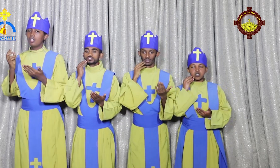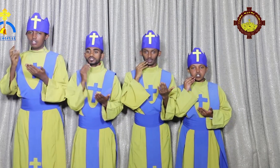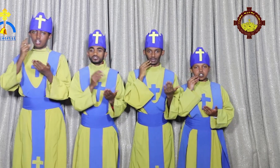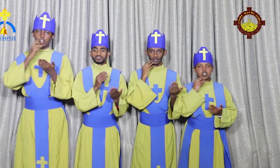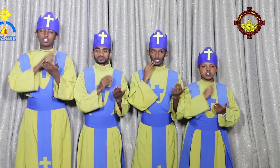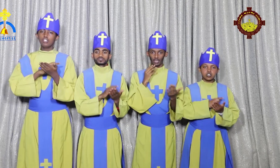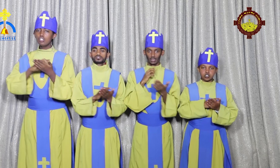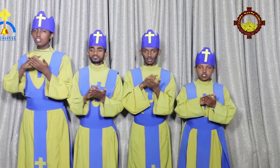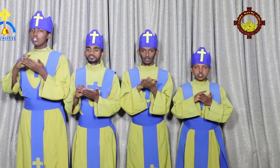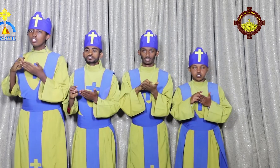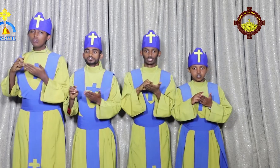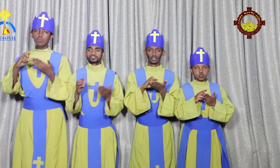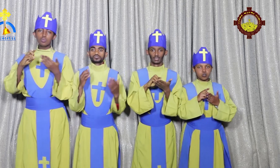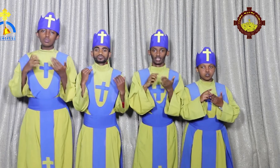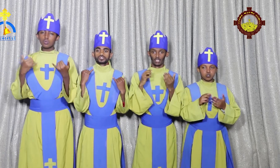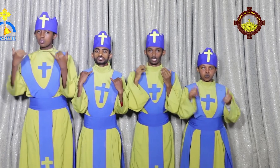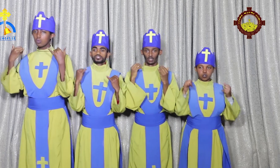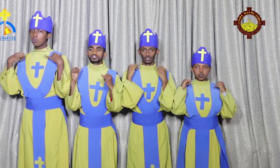እናትነት ማርያም